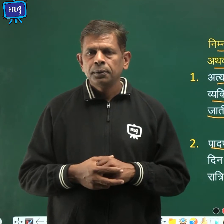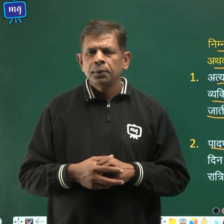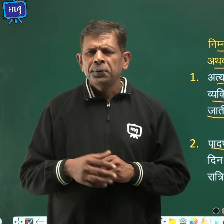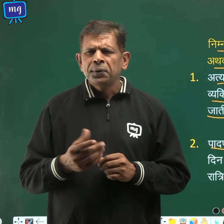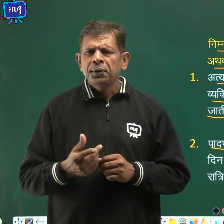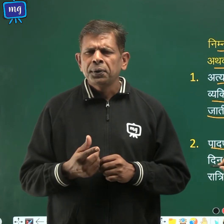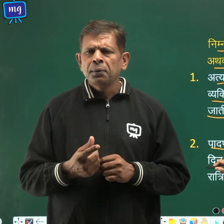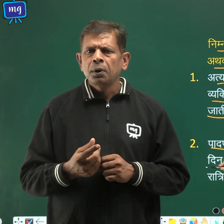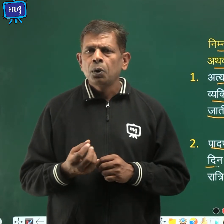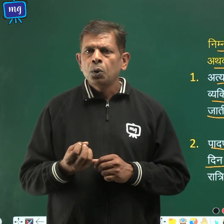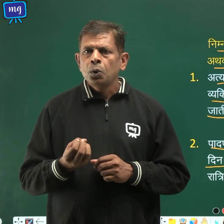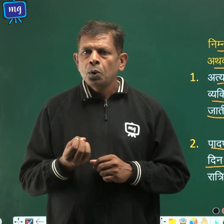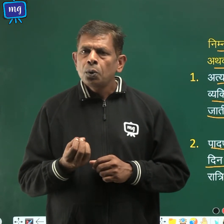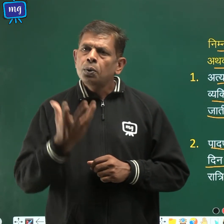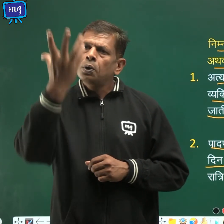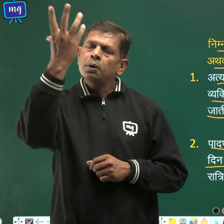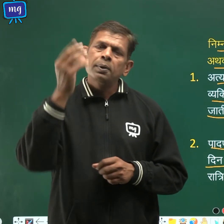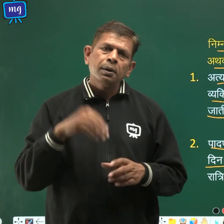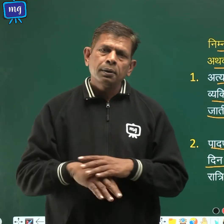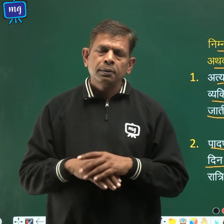केवल दिन में,